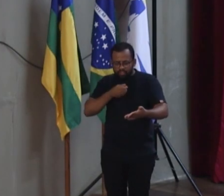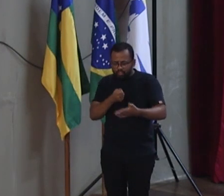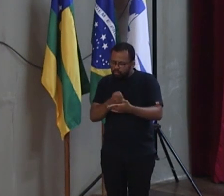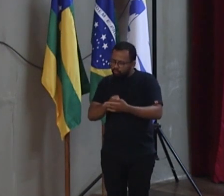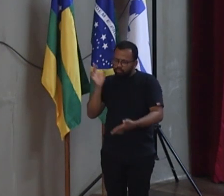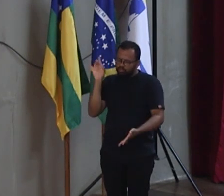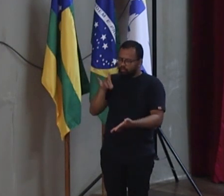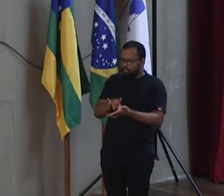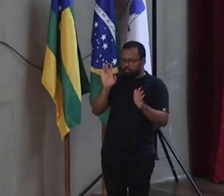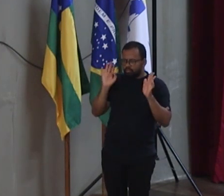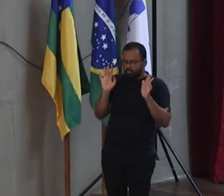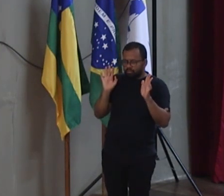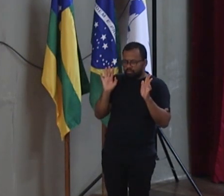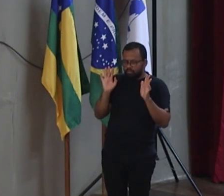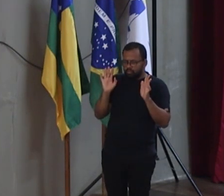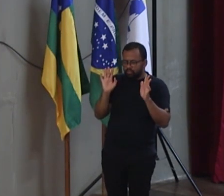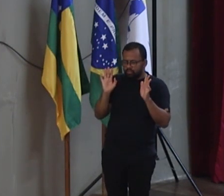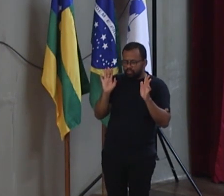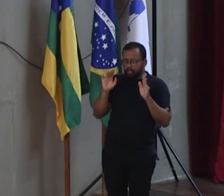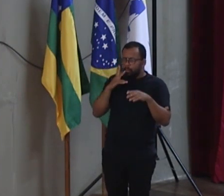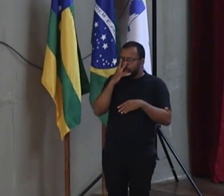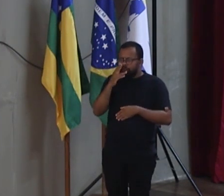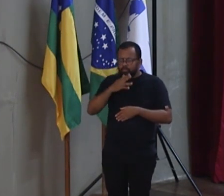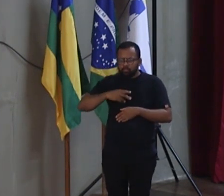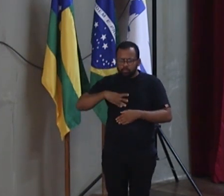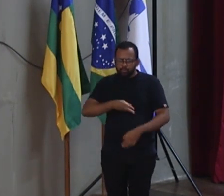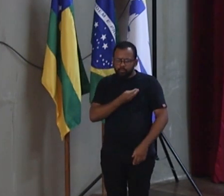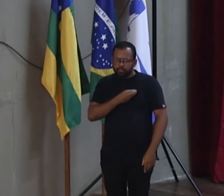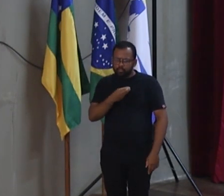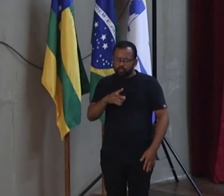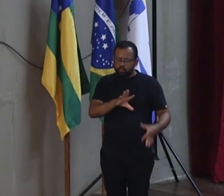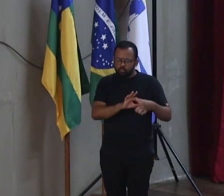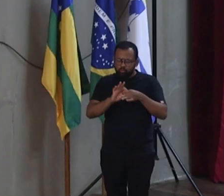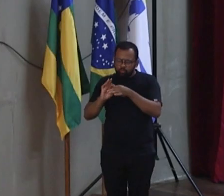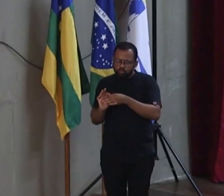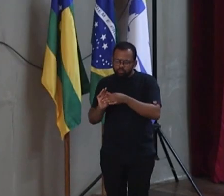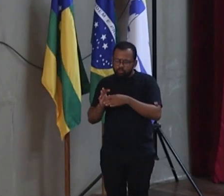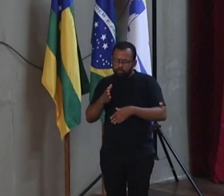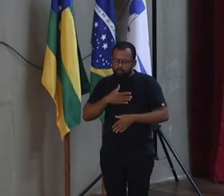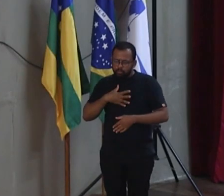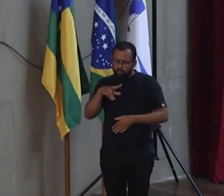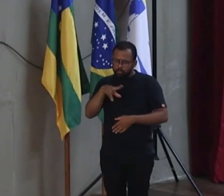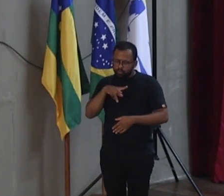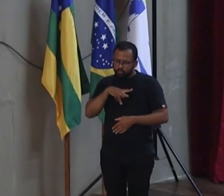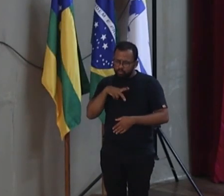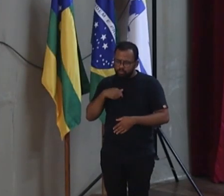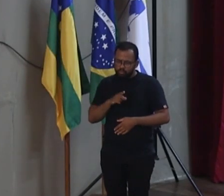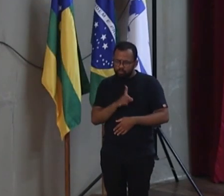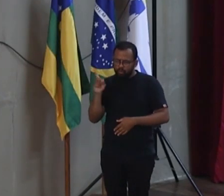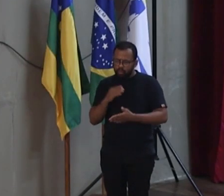mesmo. E isso daí foi muito presente para mim. Eu